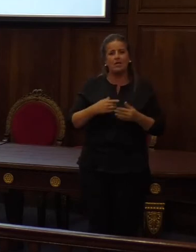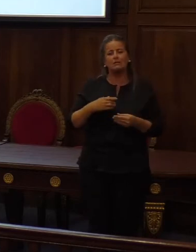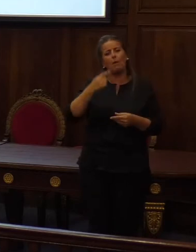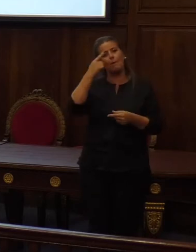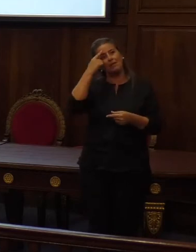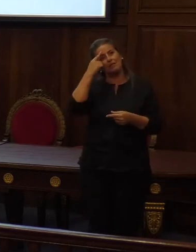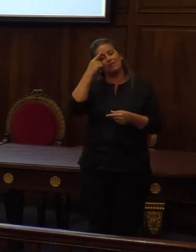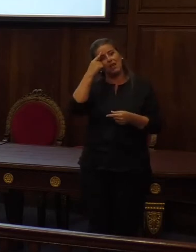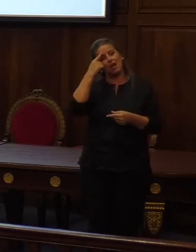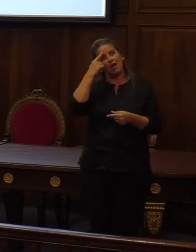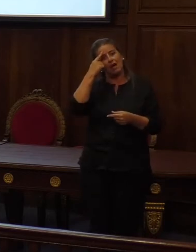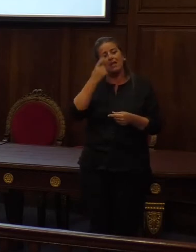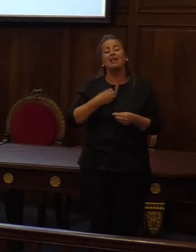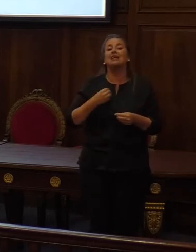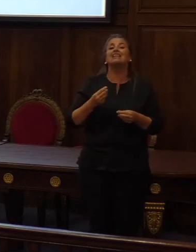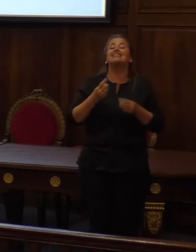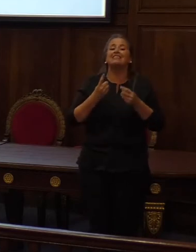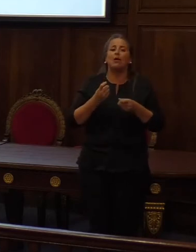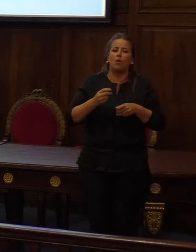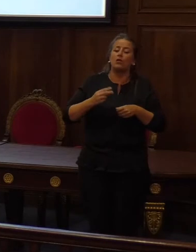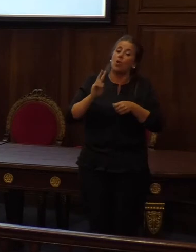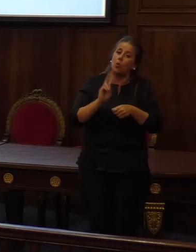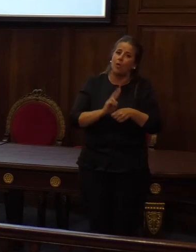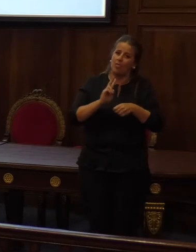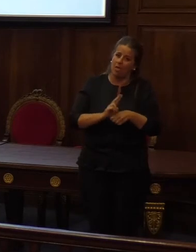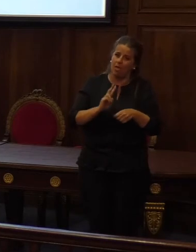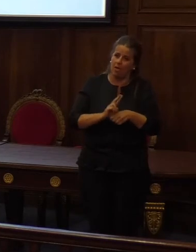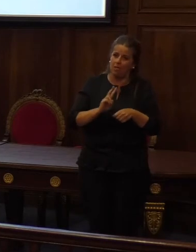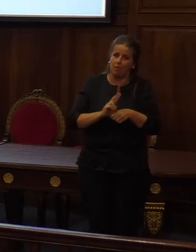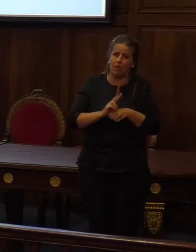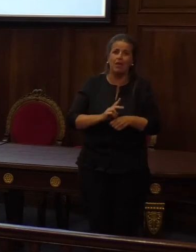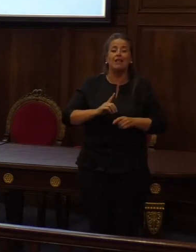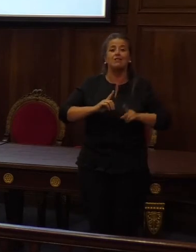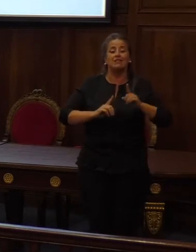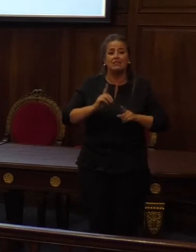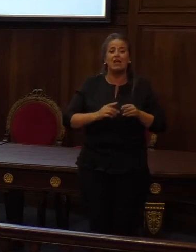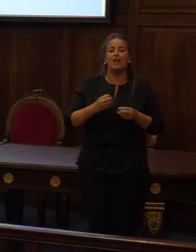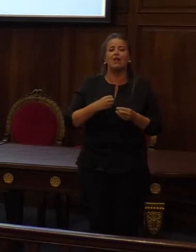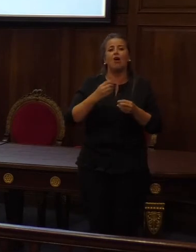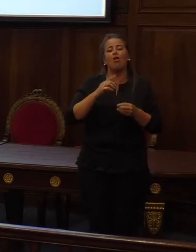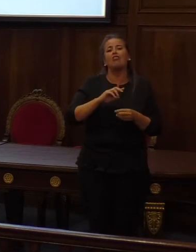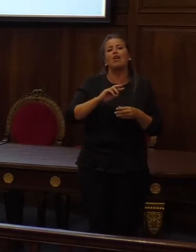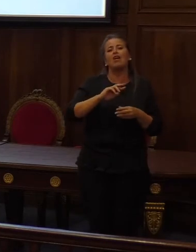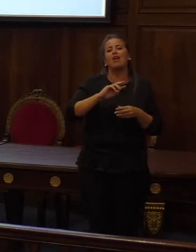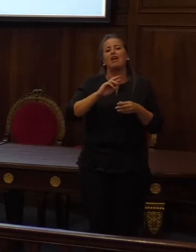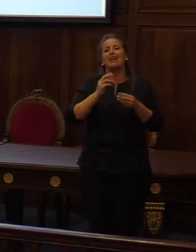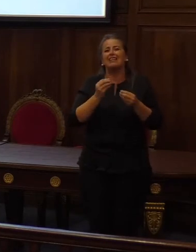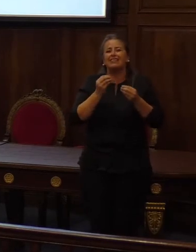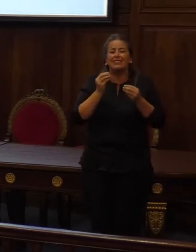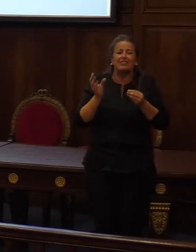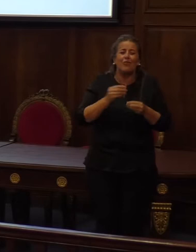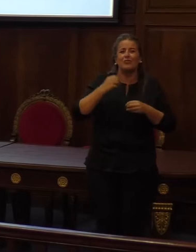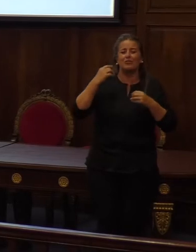conmemoración del cuidado que debemos tener de preservar las instancias de cogobierno y de